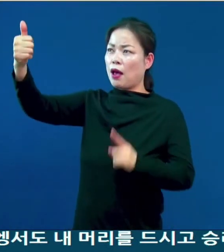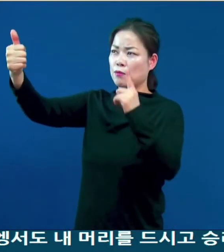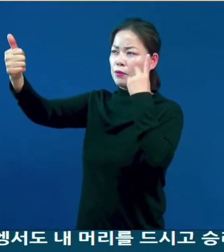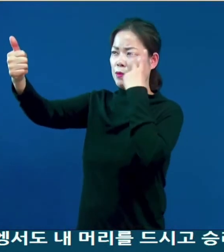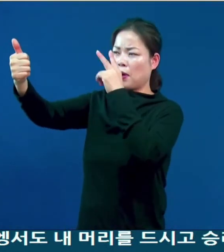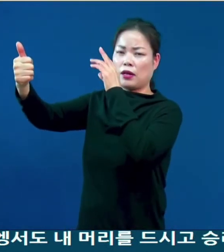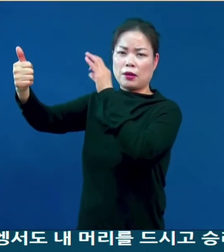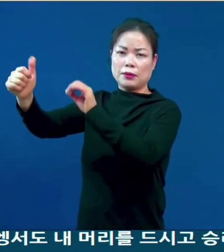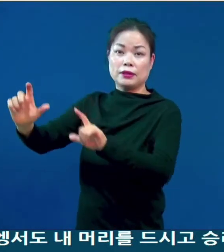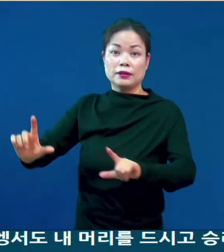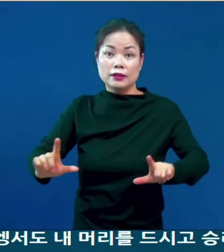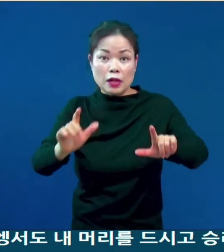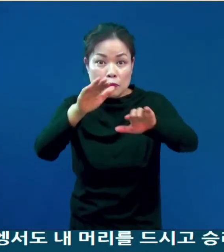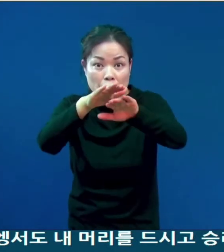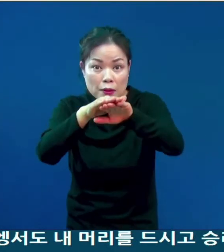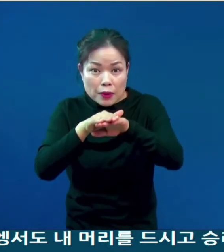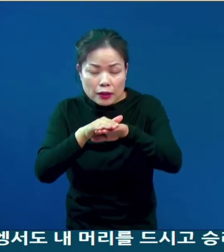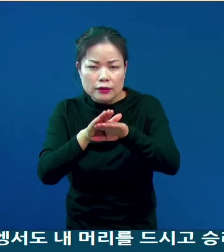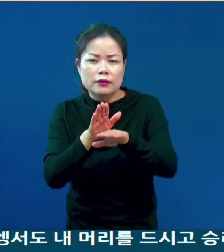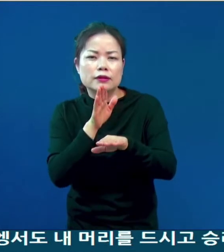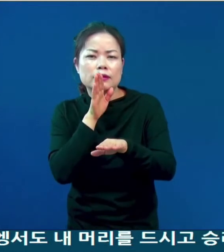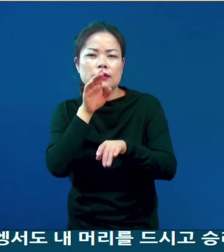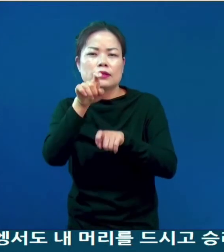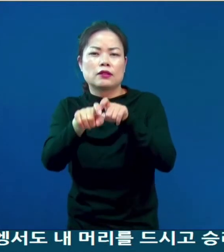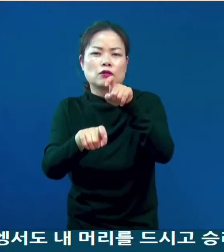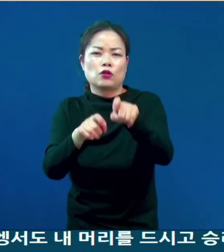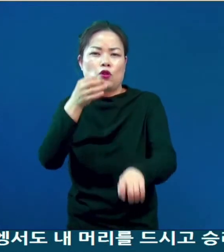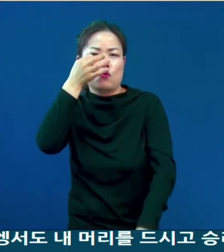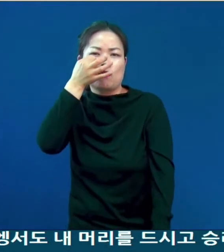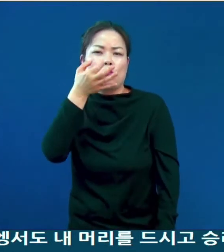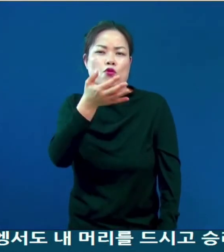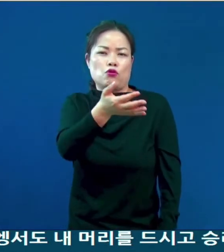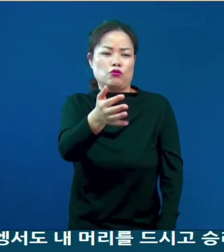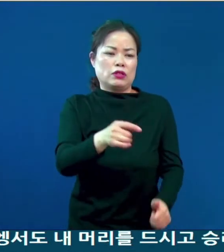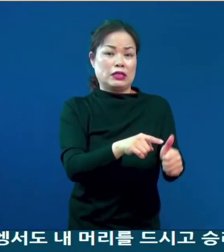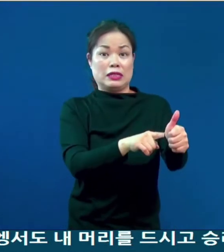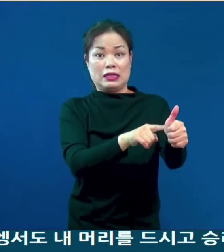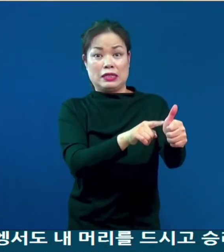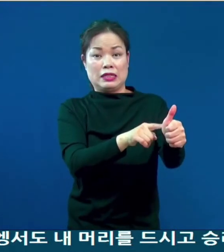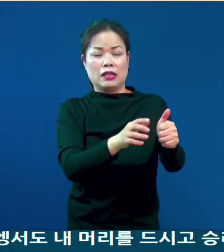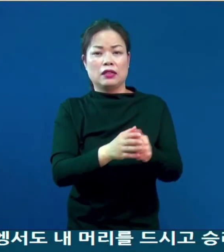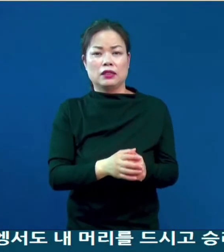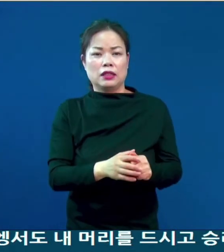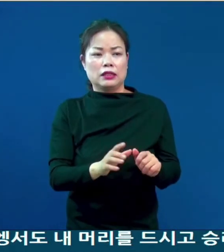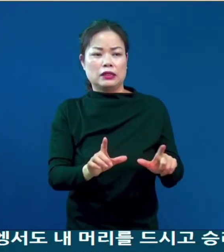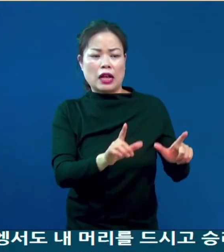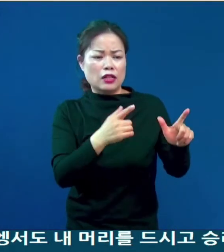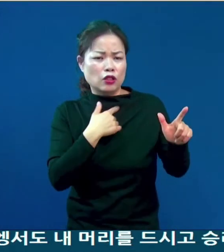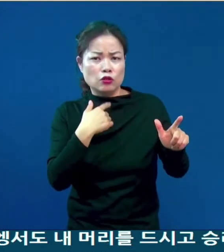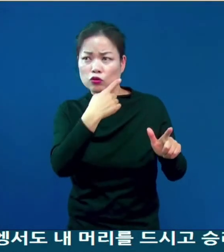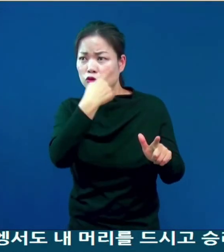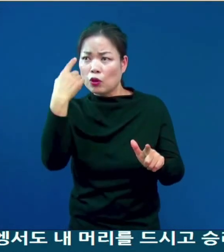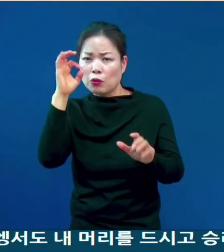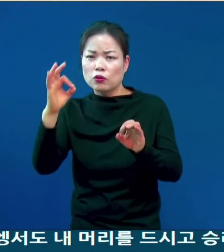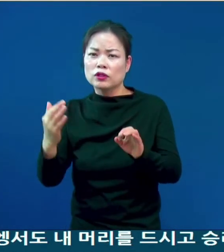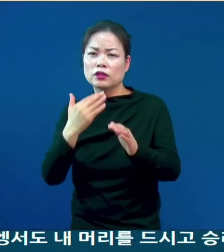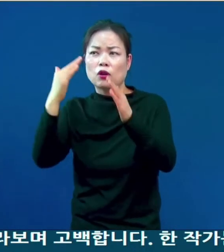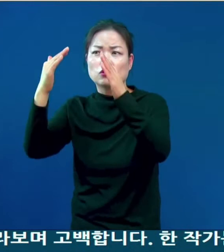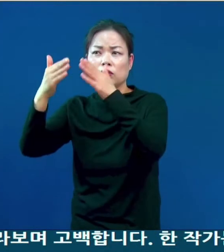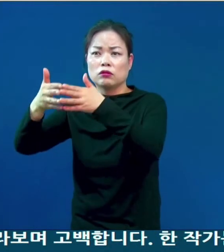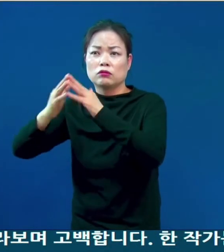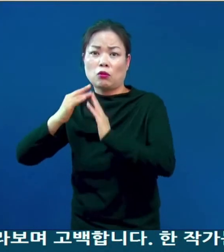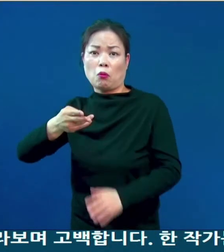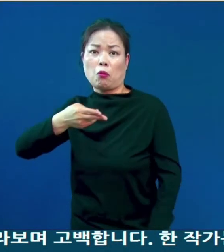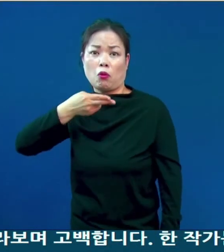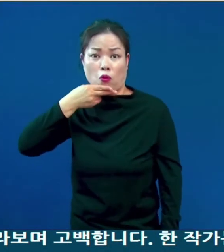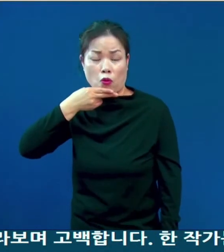바라보는 삶의 예배를 실천적으로 보여준 사람이었습니다. 그가 살던 시절에 눈에 보이는 성전은 지어지지